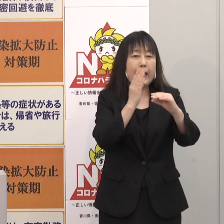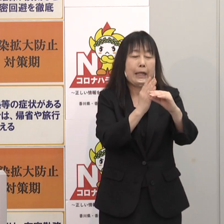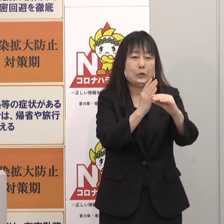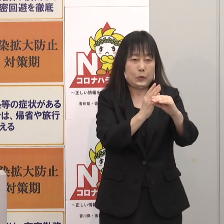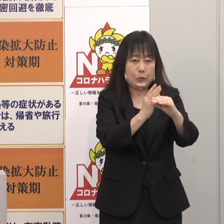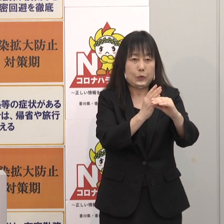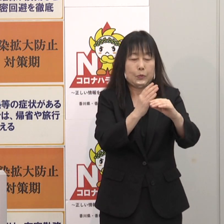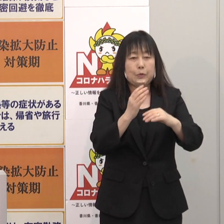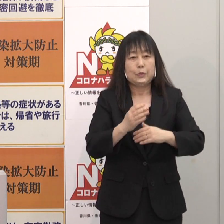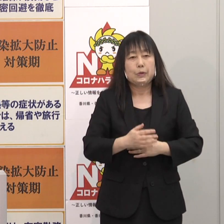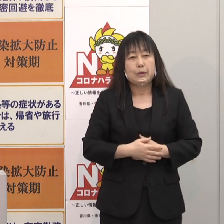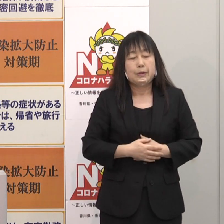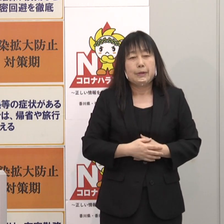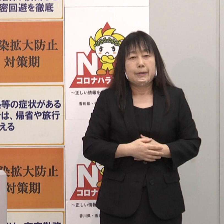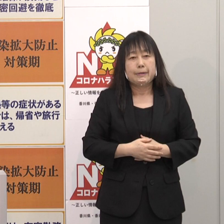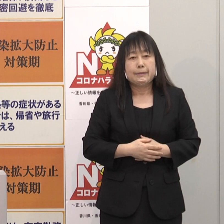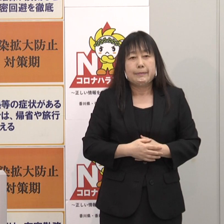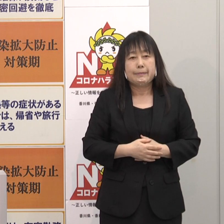しておりますので、